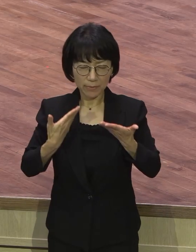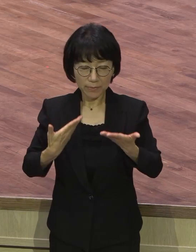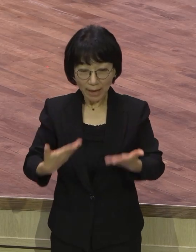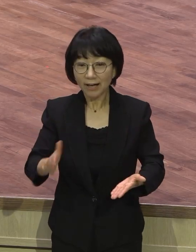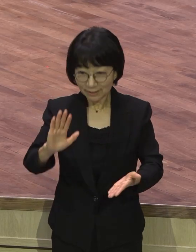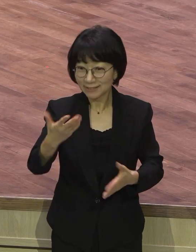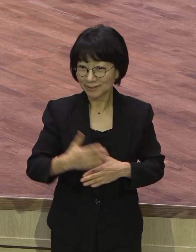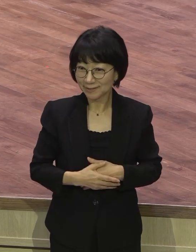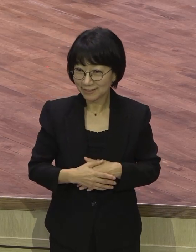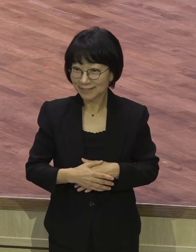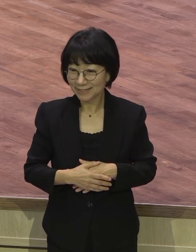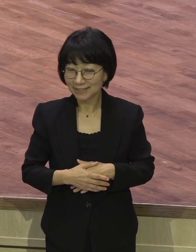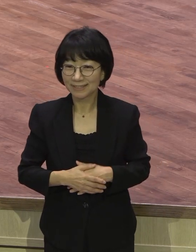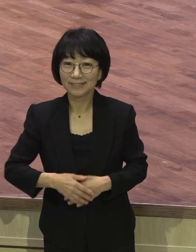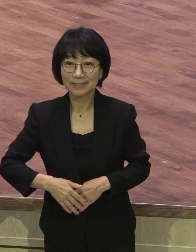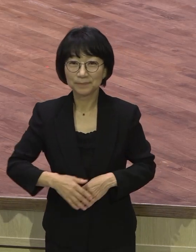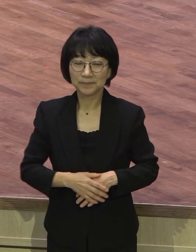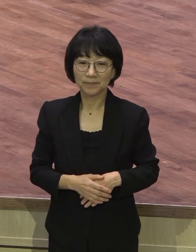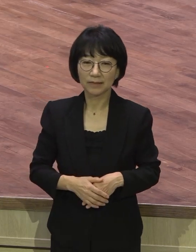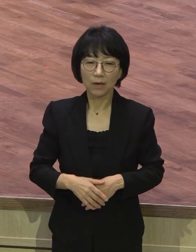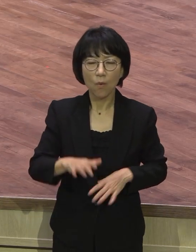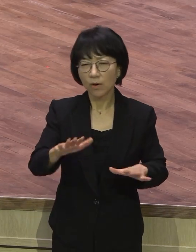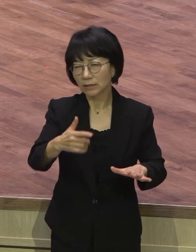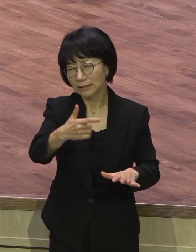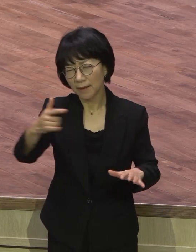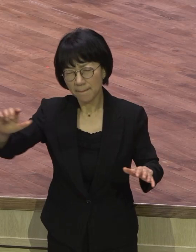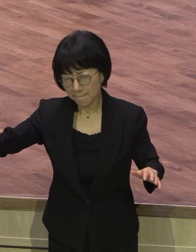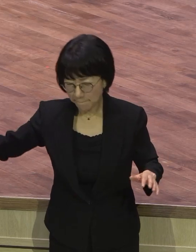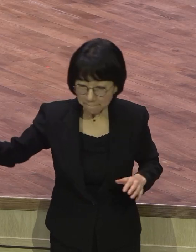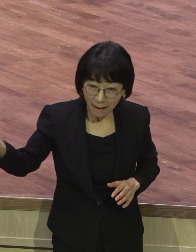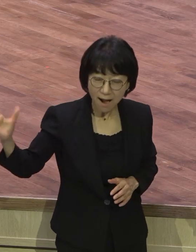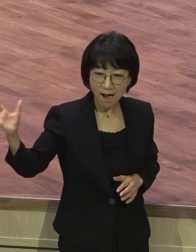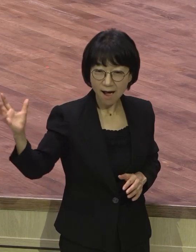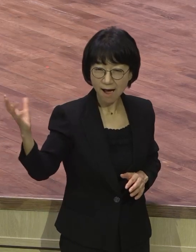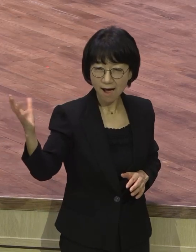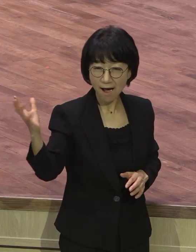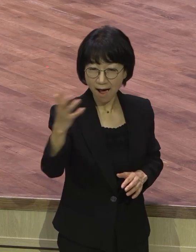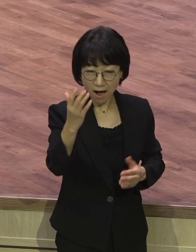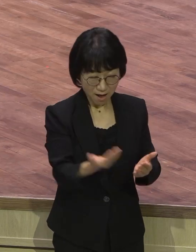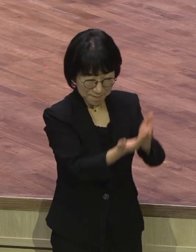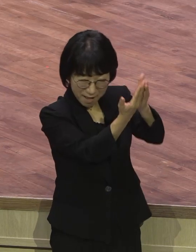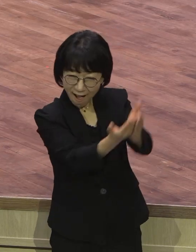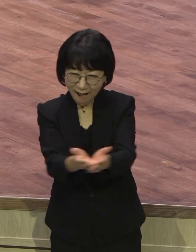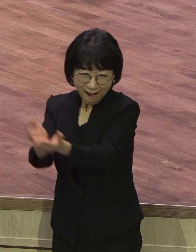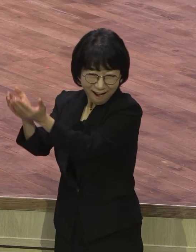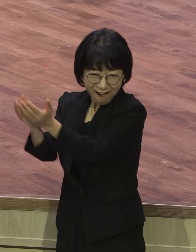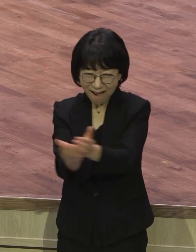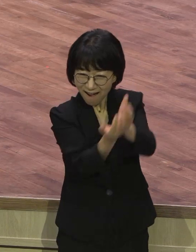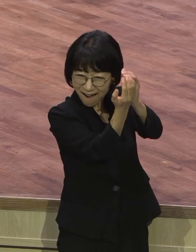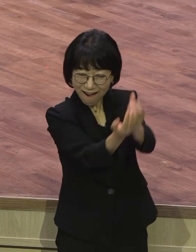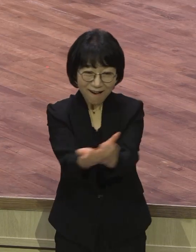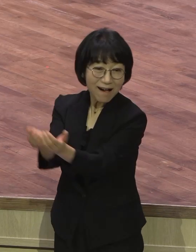원문대로 해석을 하면 메가톤급 광풍이 메가톤급 고요함으로 바뀌었다